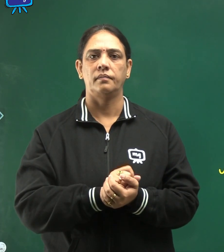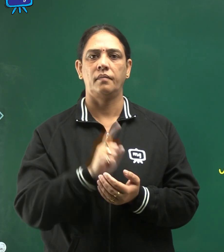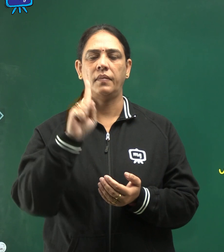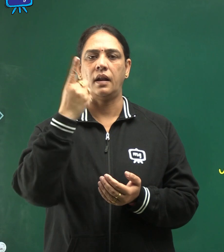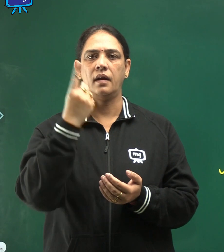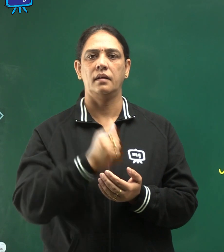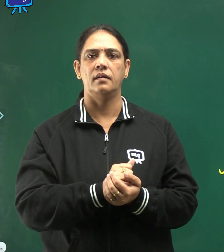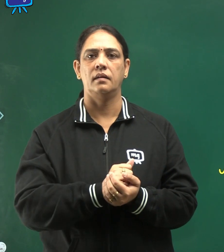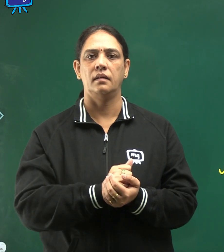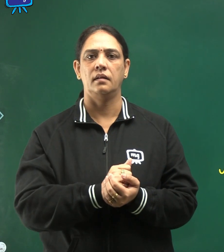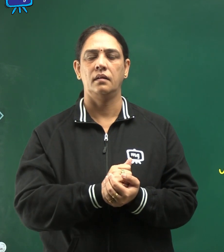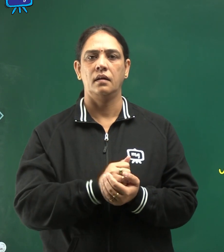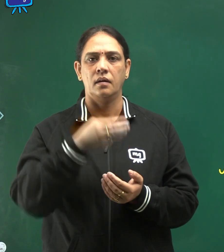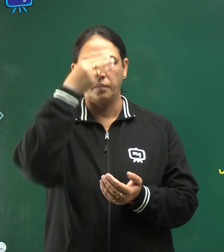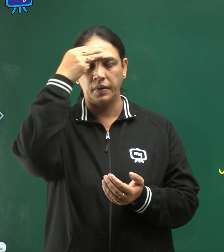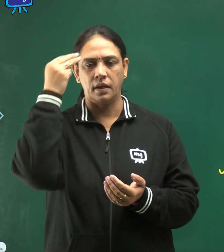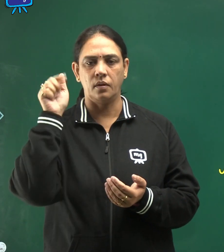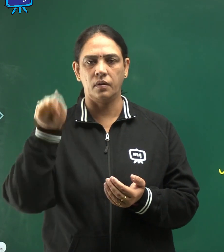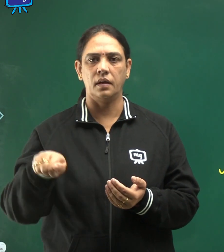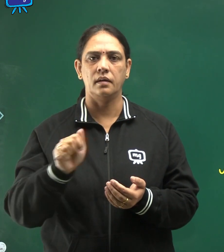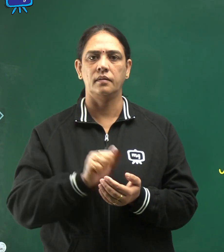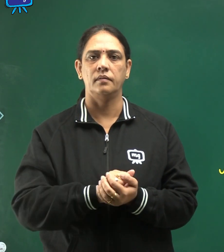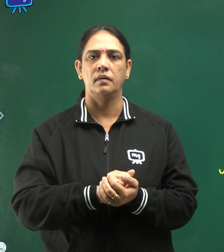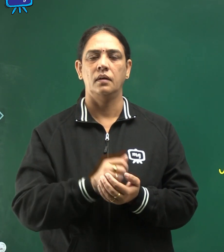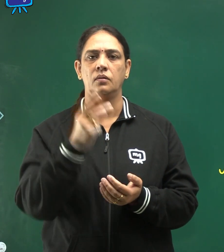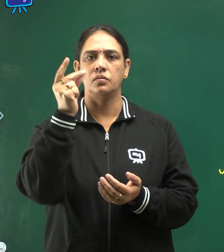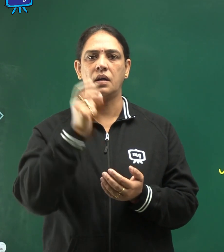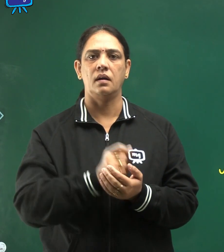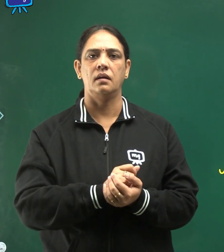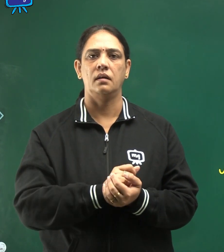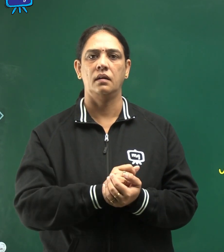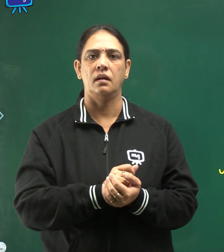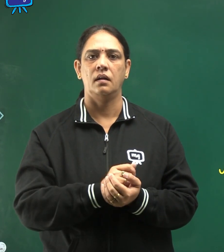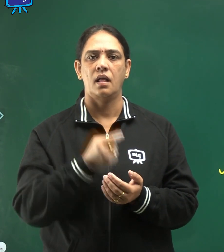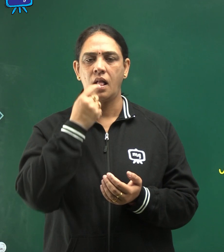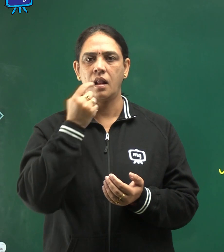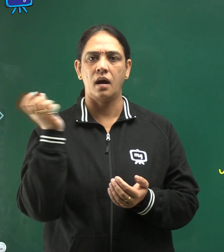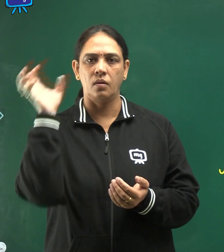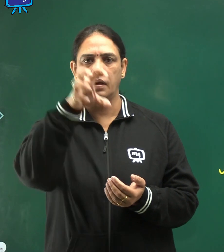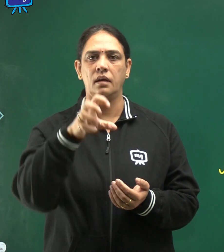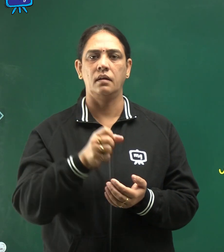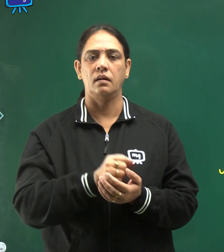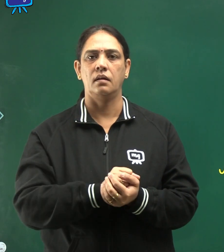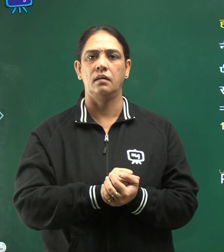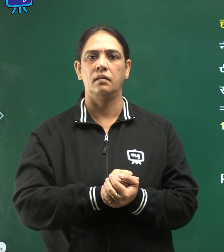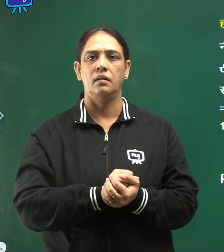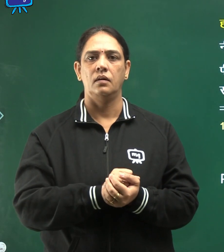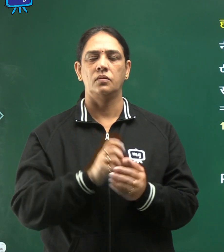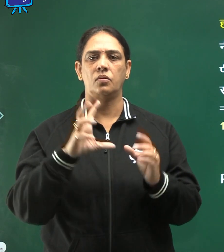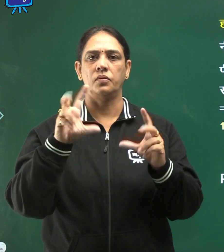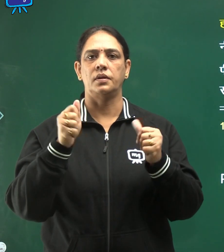पहले पीली होगी, दूसरा लाल होगी।